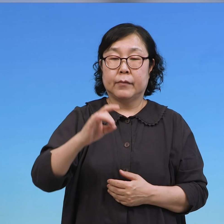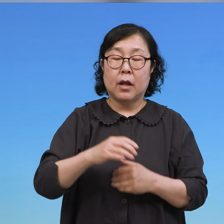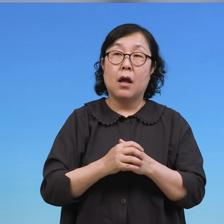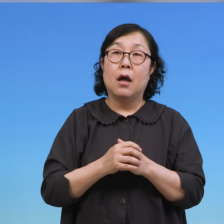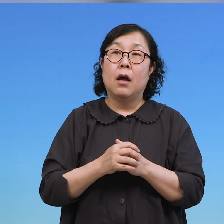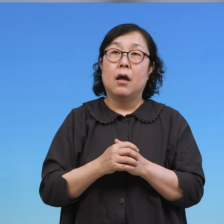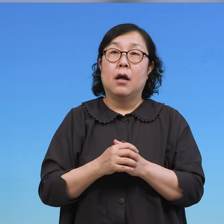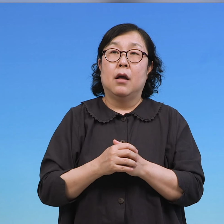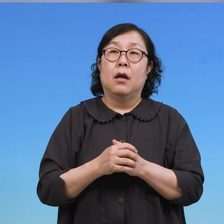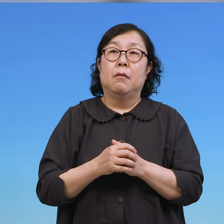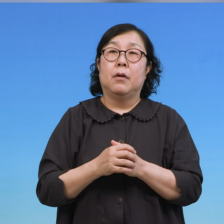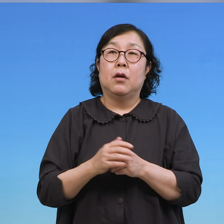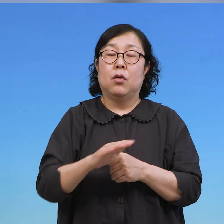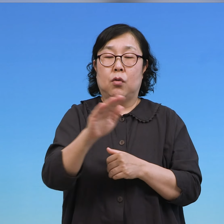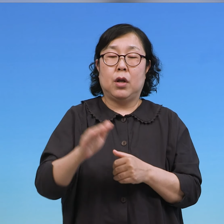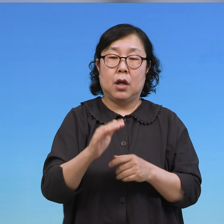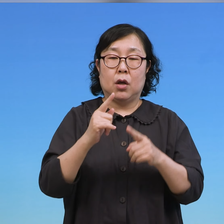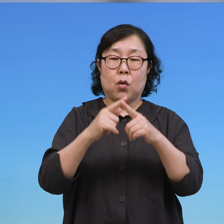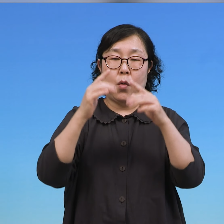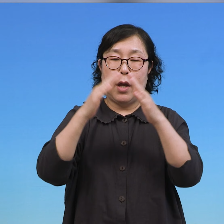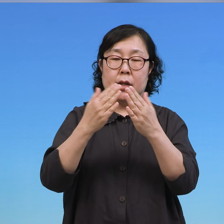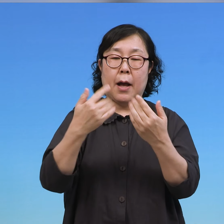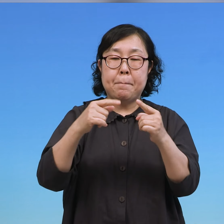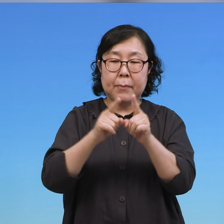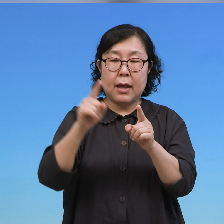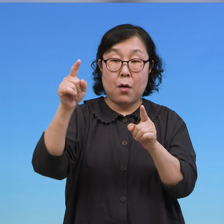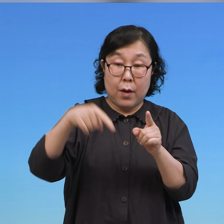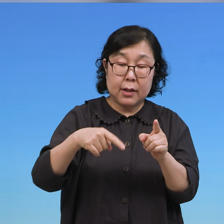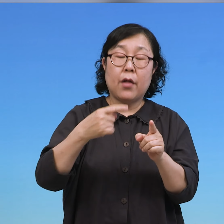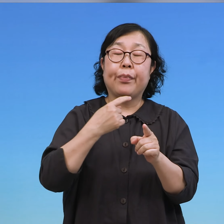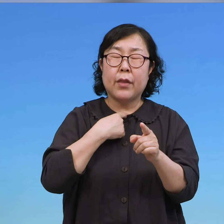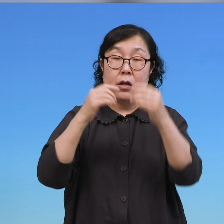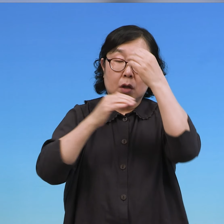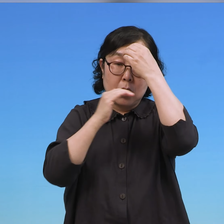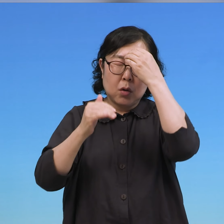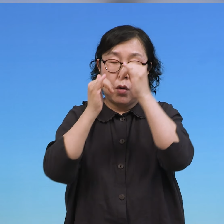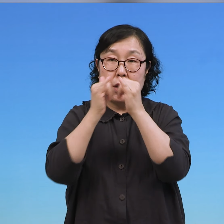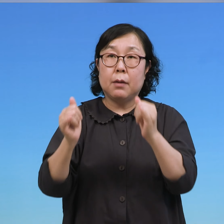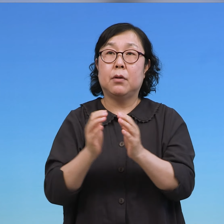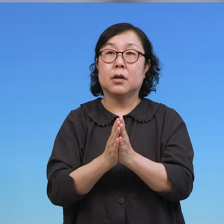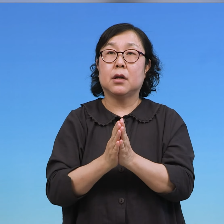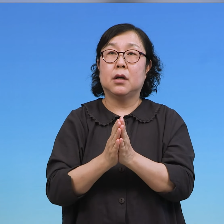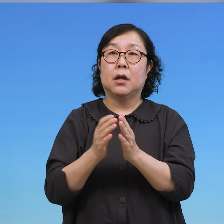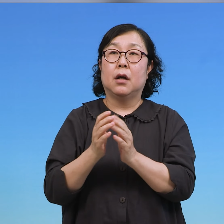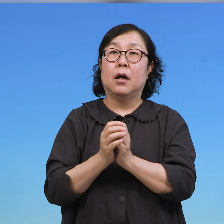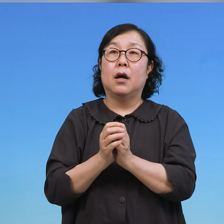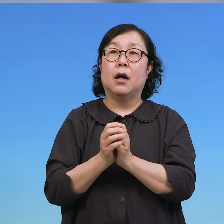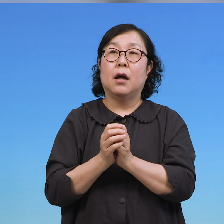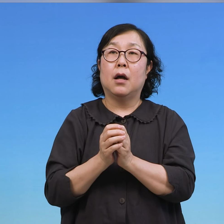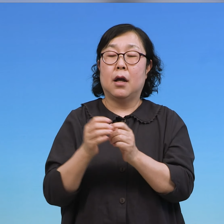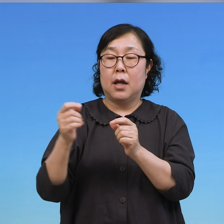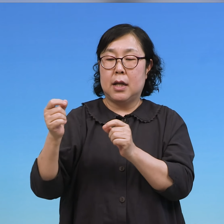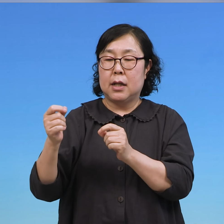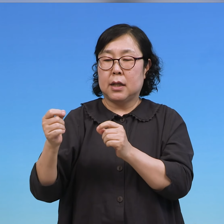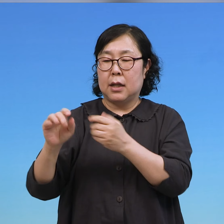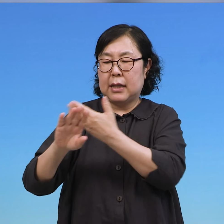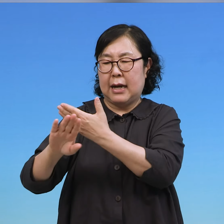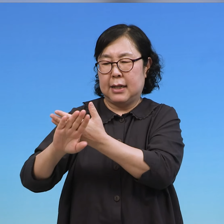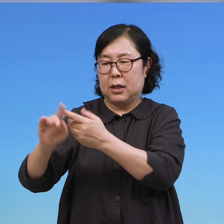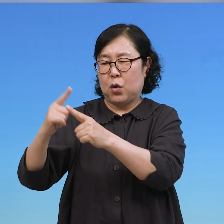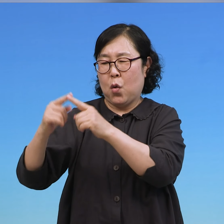초창기에 우리 교회 함께 사역했던 어떤 성도님이 계시는데요, 이분은 그 앞에 교회에서